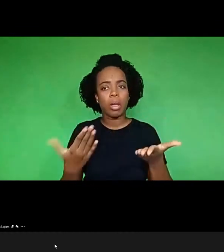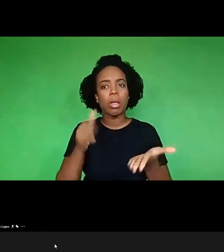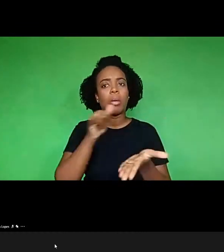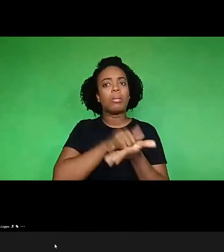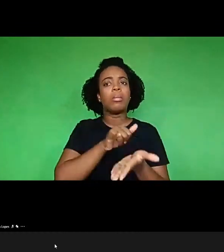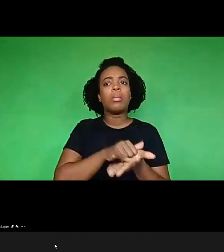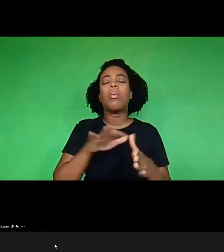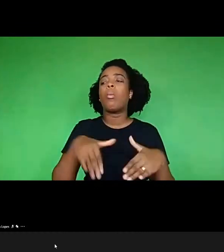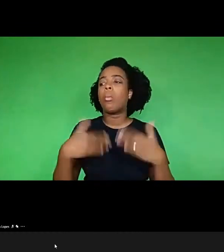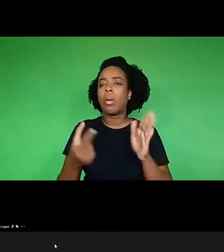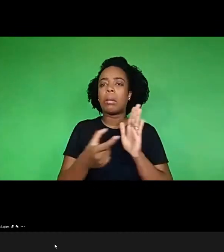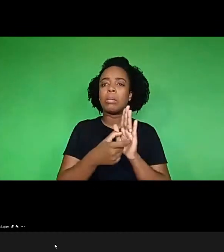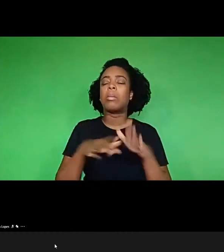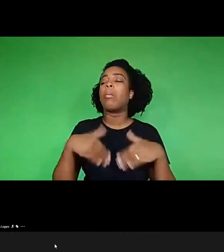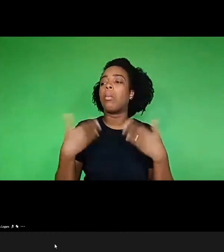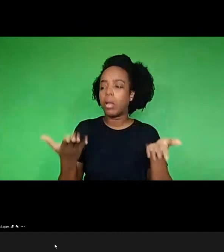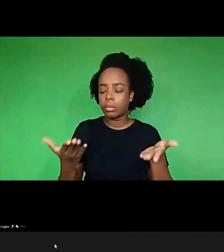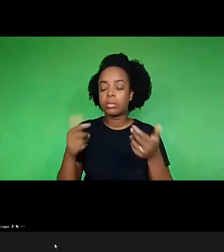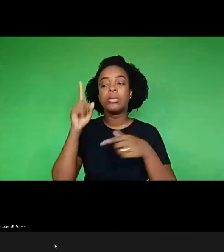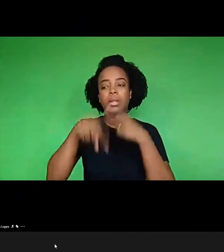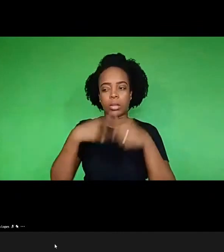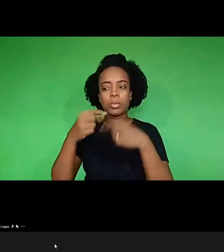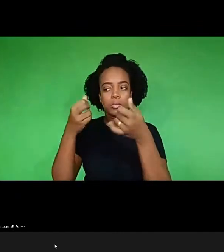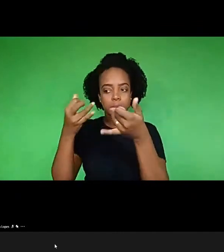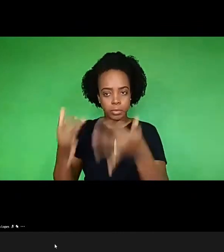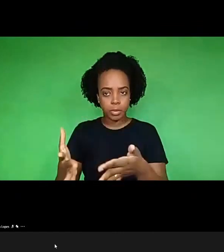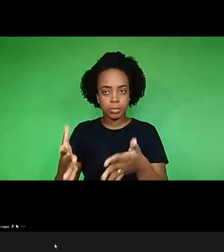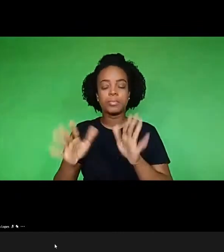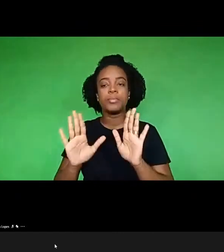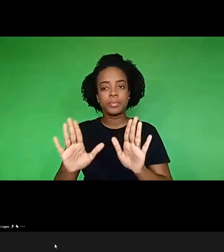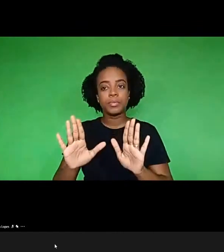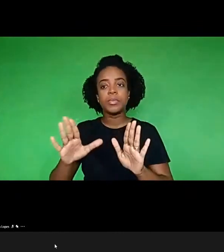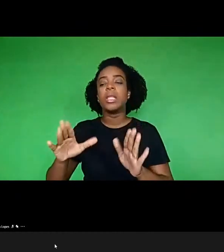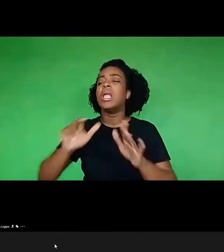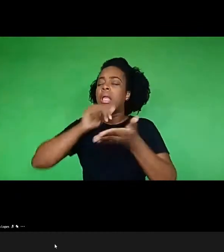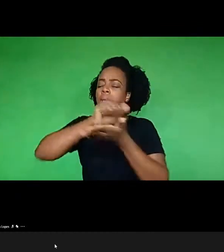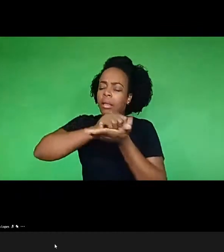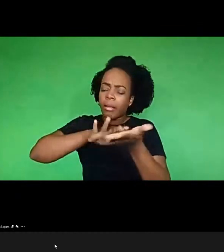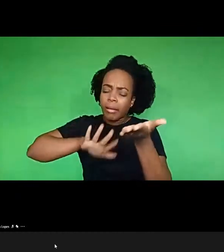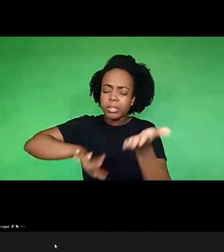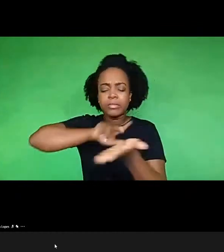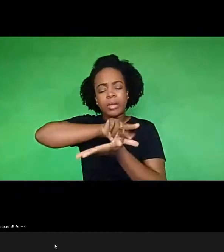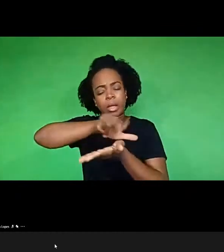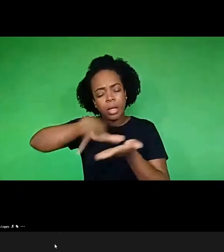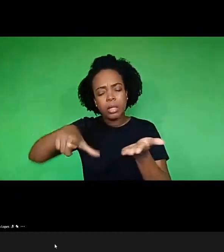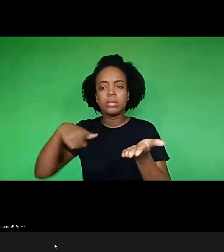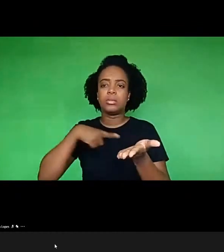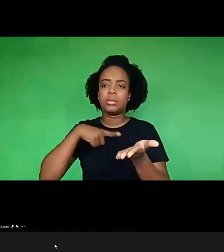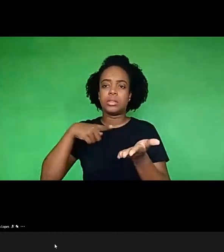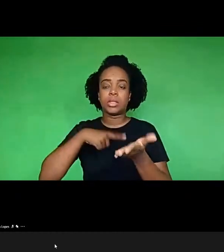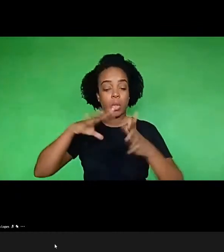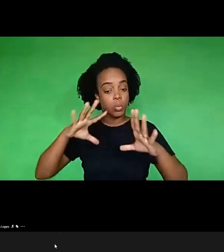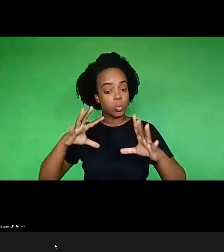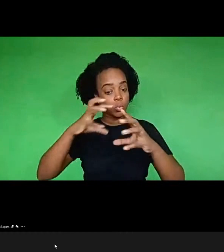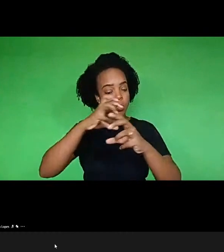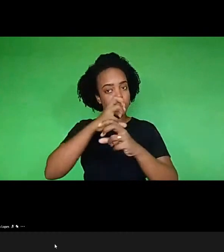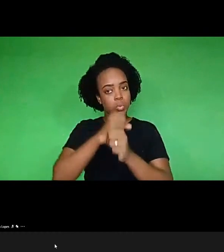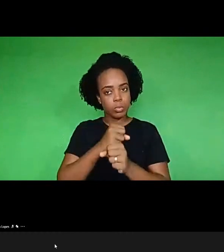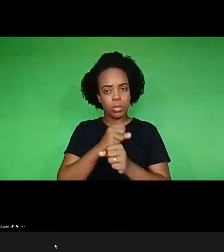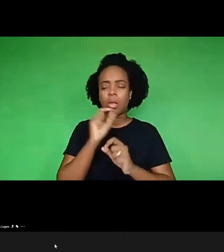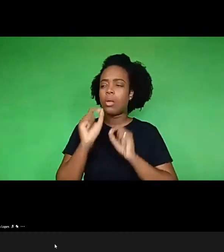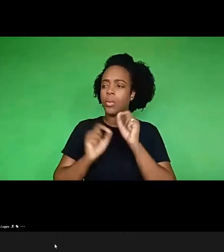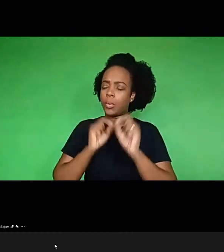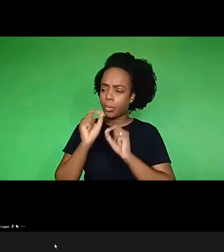várias atividades, certo? Totalizando o equivalente para o integrado seria o equivalente